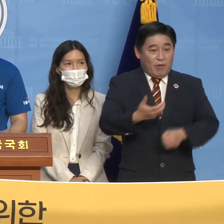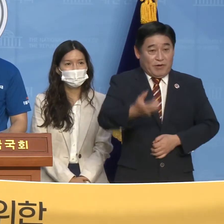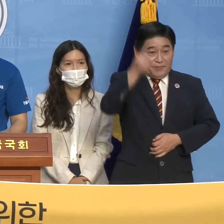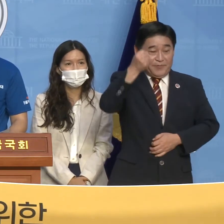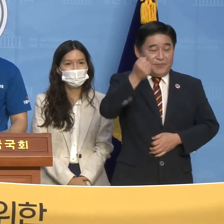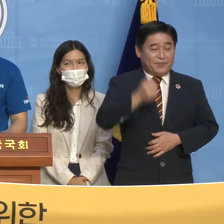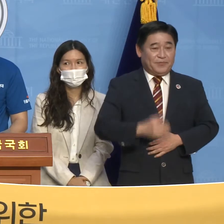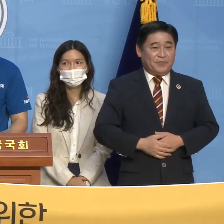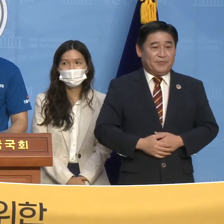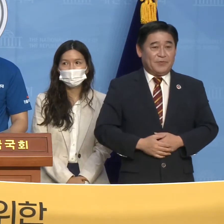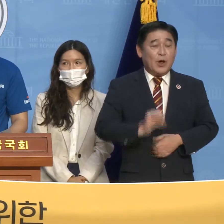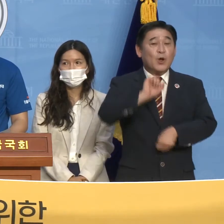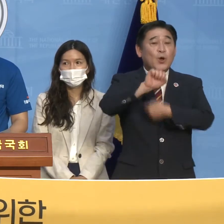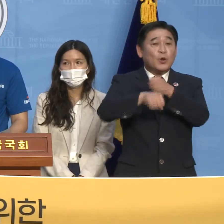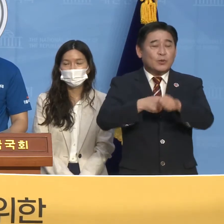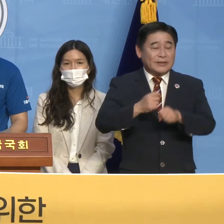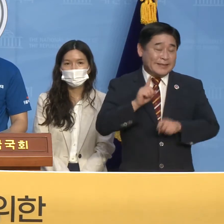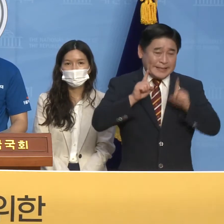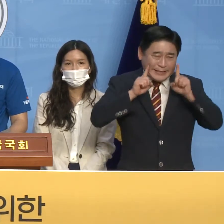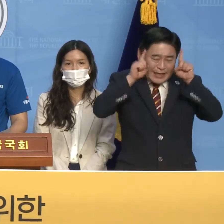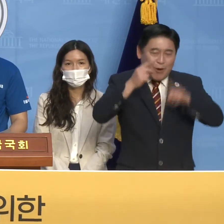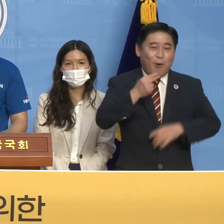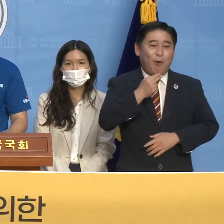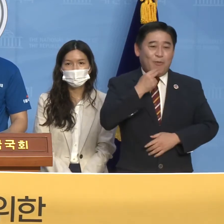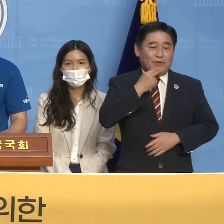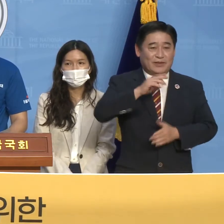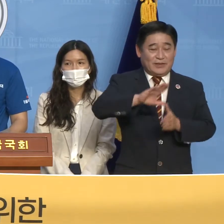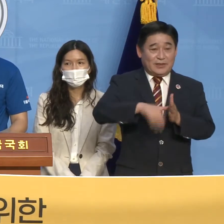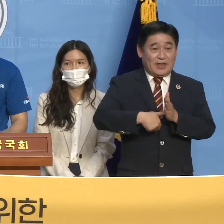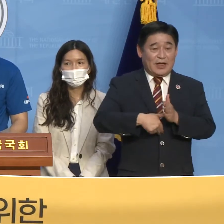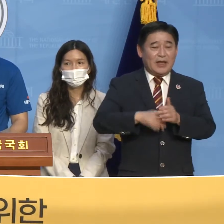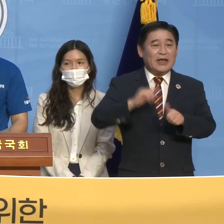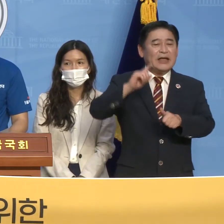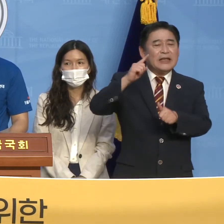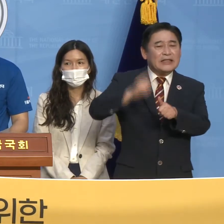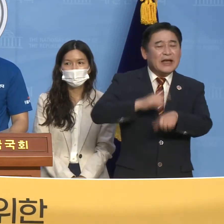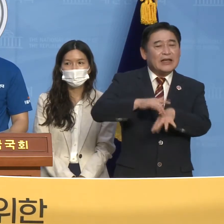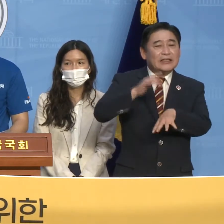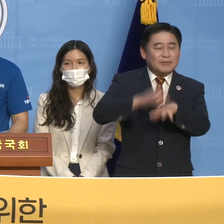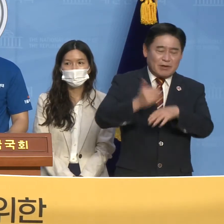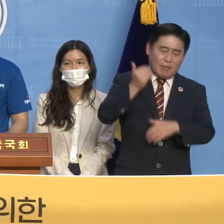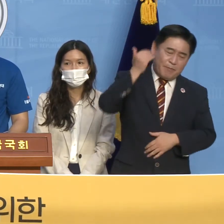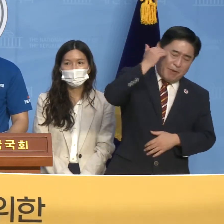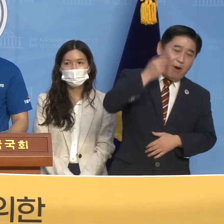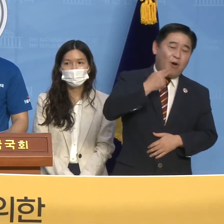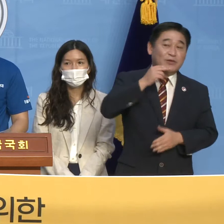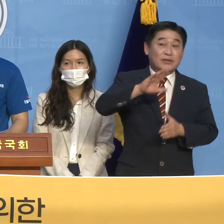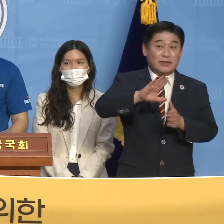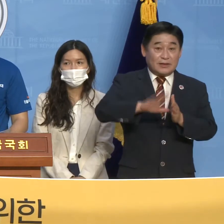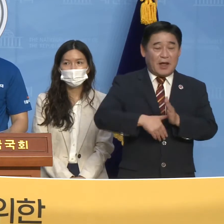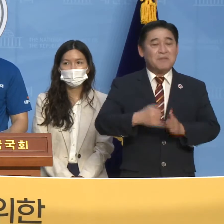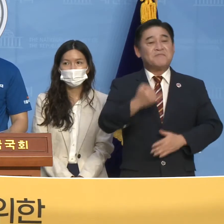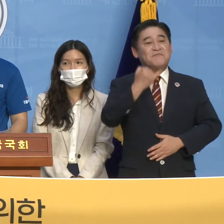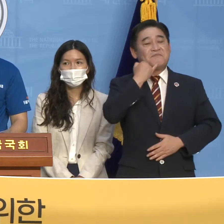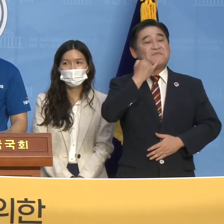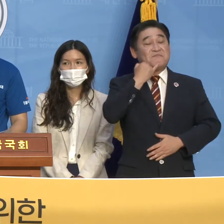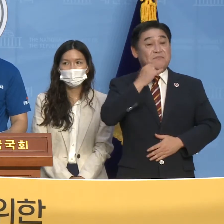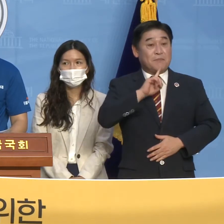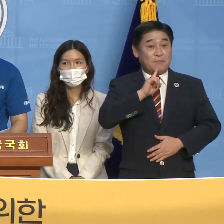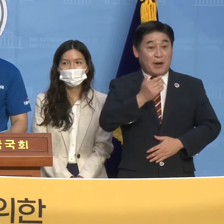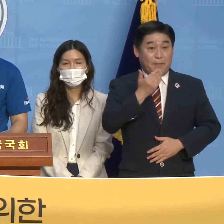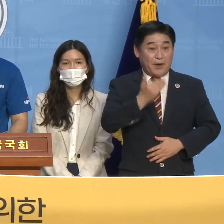합니다. 동물들이 스트레스를 받지 않을 때, 생태적 습성을 침해받지 않을 때 비로소 우리는 괜찮다고 말할 수